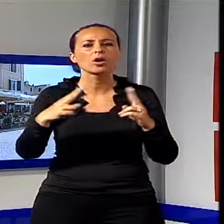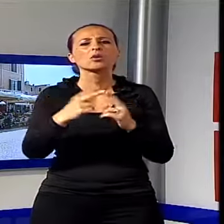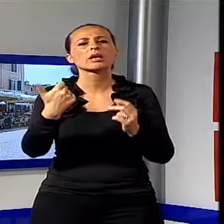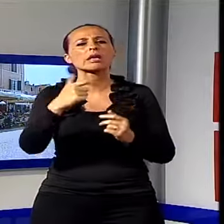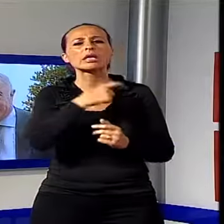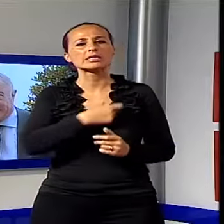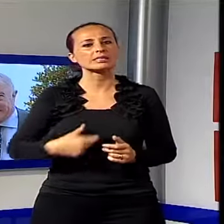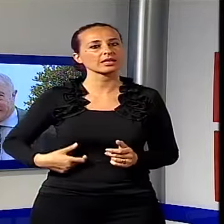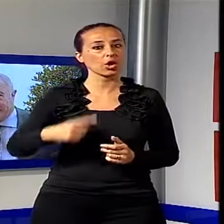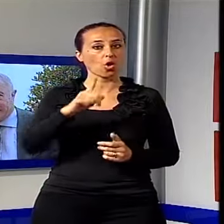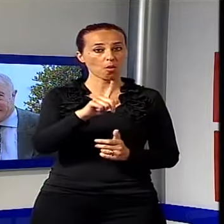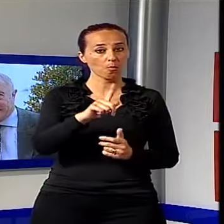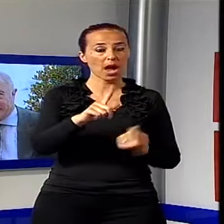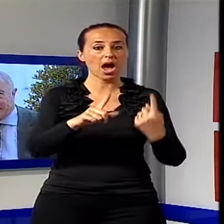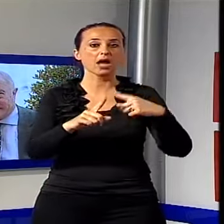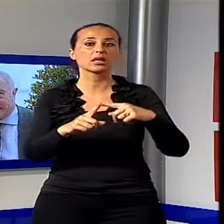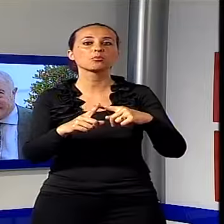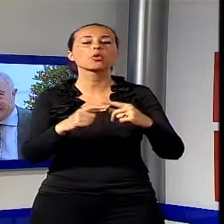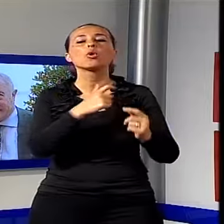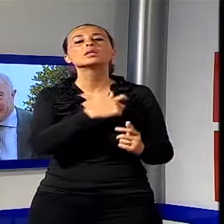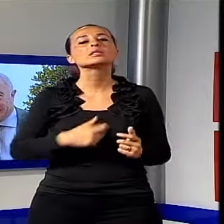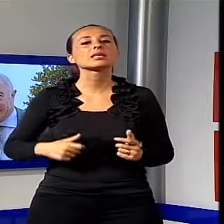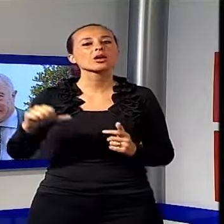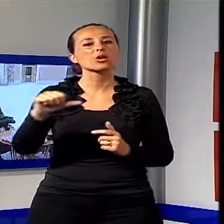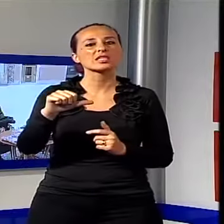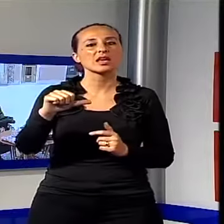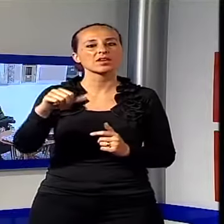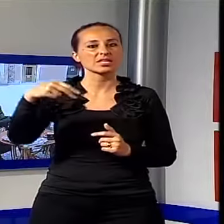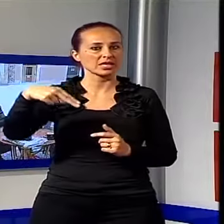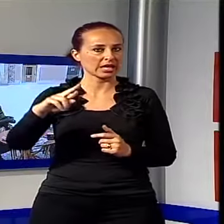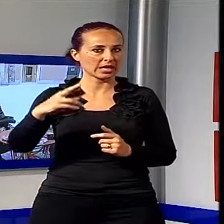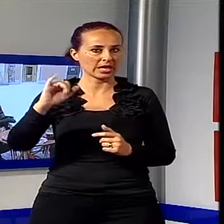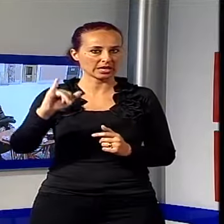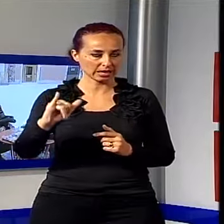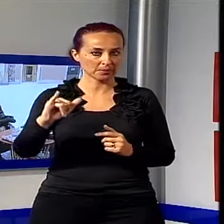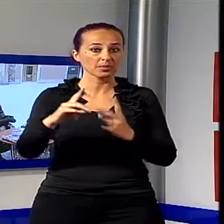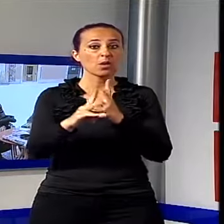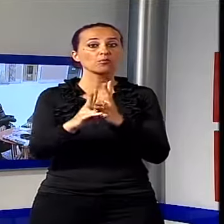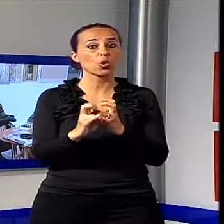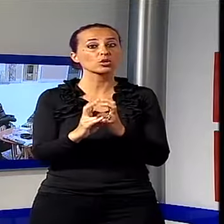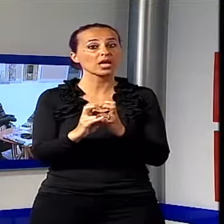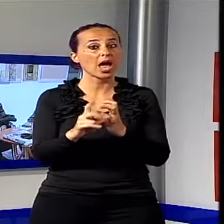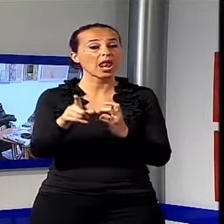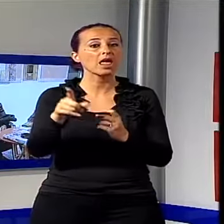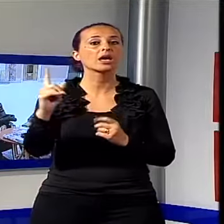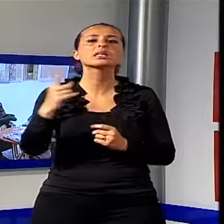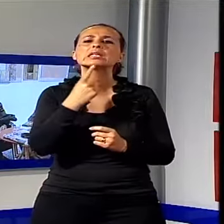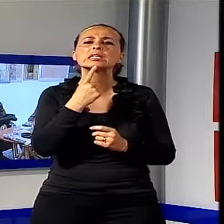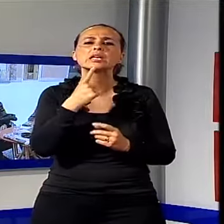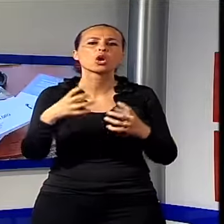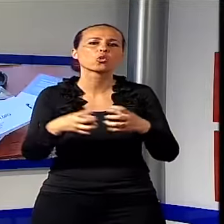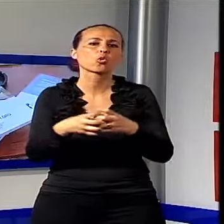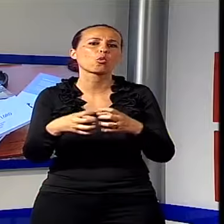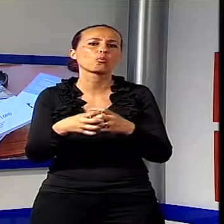Lombardi e il primo cittadino di Seravezza, Ettore Neri. A Bruxelles, Domenici fa parte del gruppo dei socialisti democratici